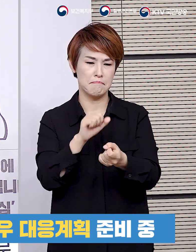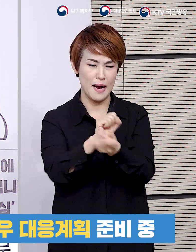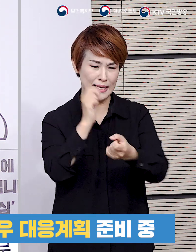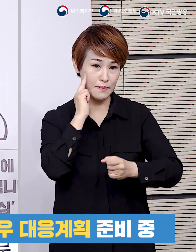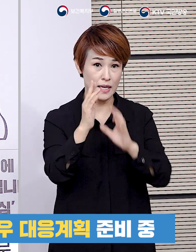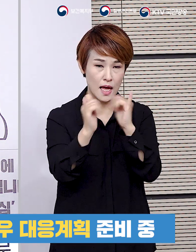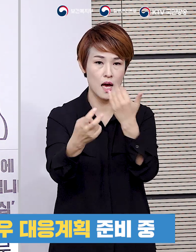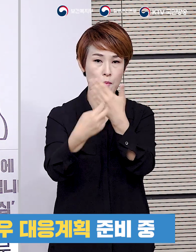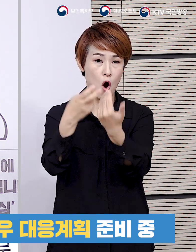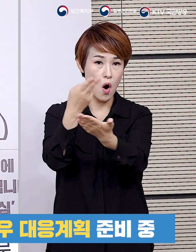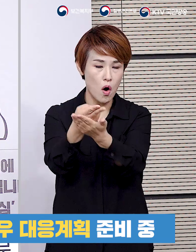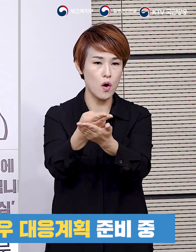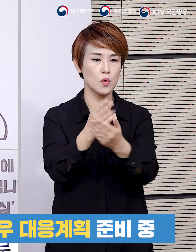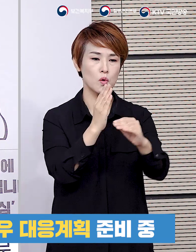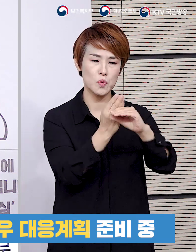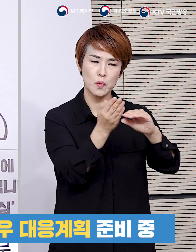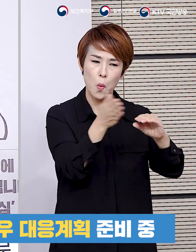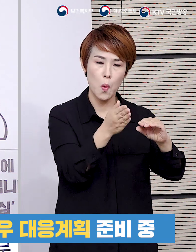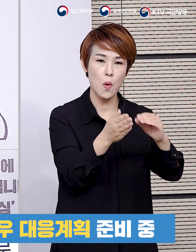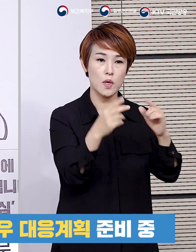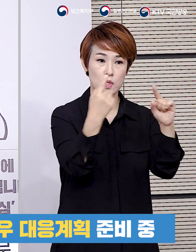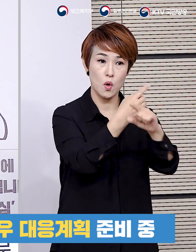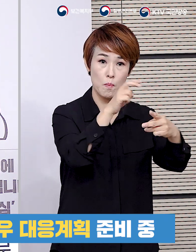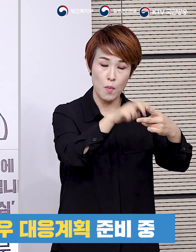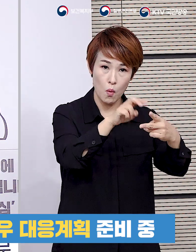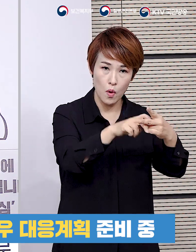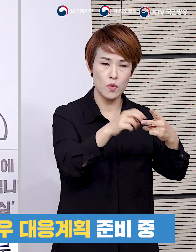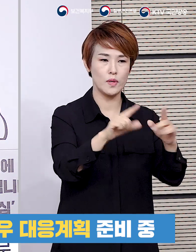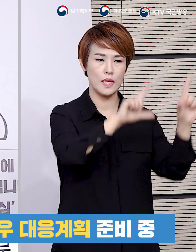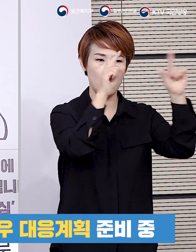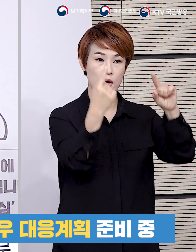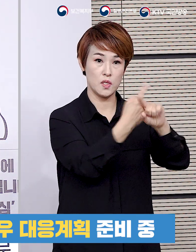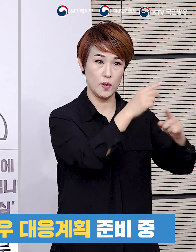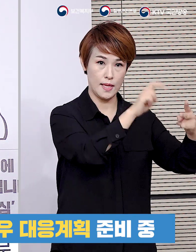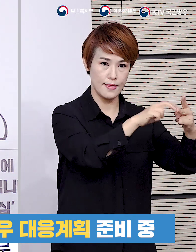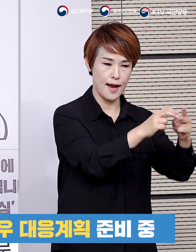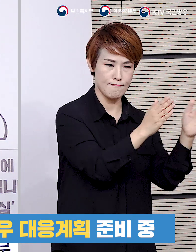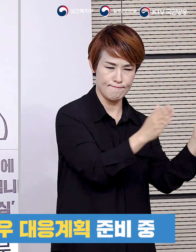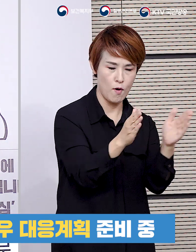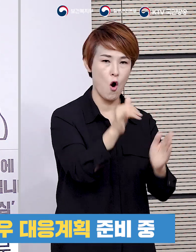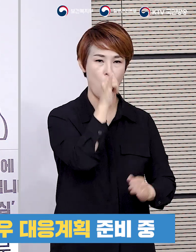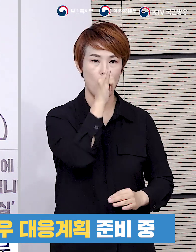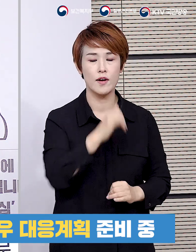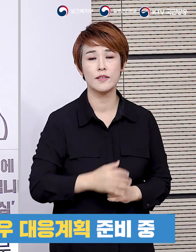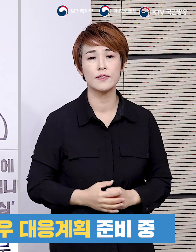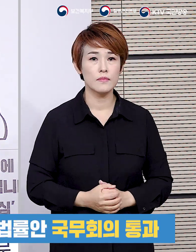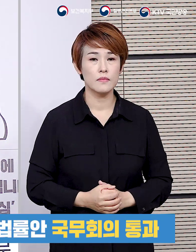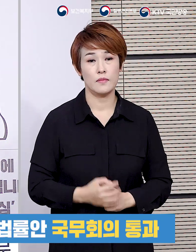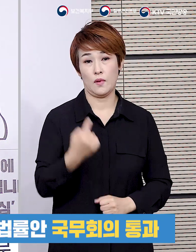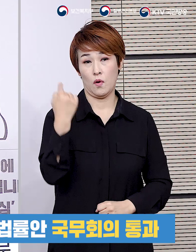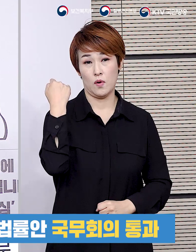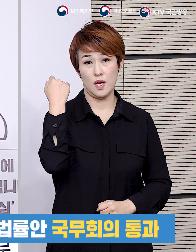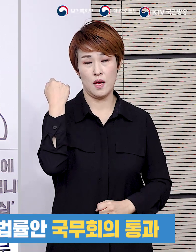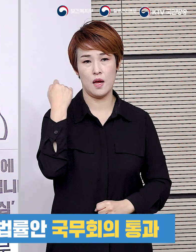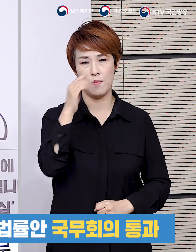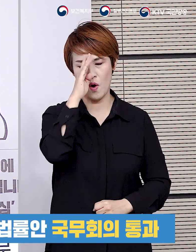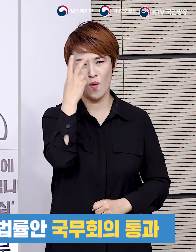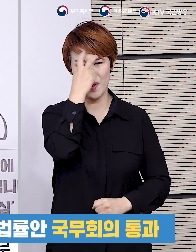환자 병상과 중등도 치료병원, 생활치료센터 등의 동원 계획을 준비하였습니다.